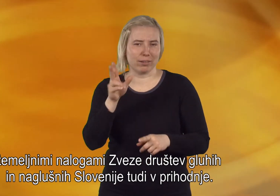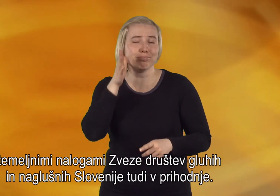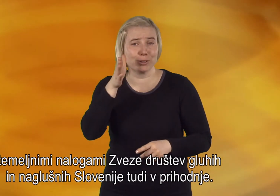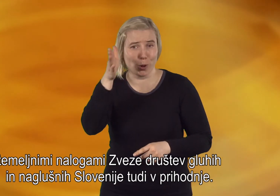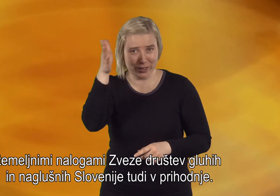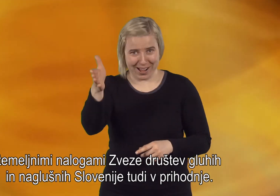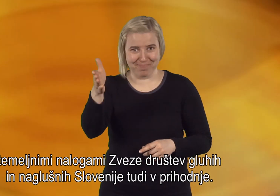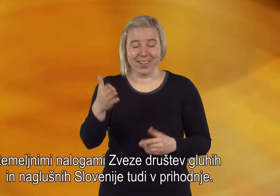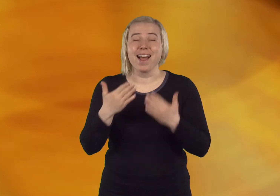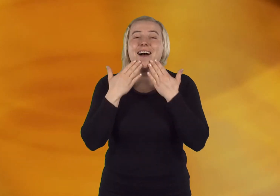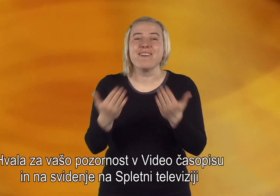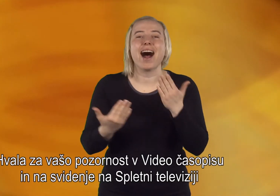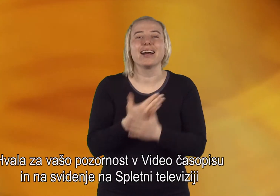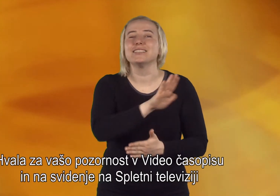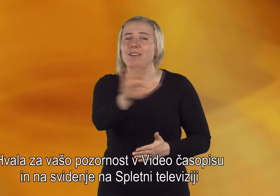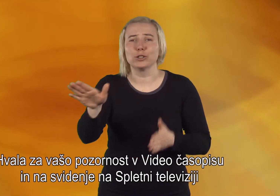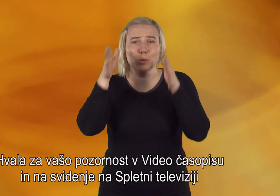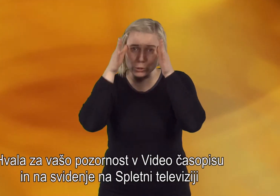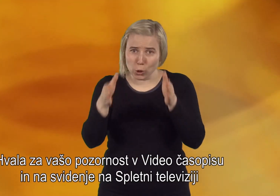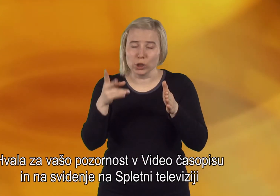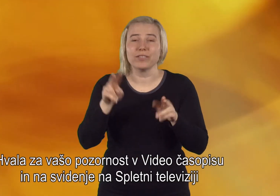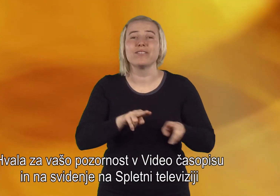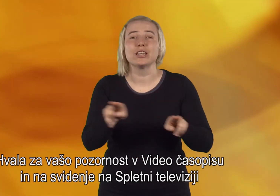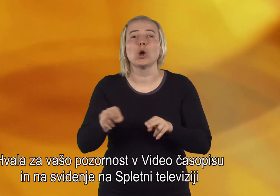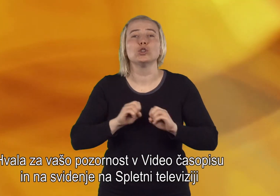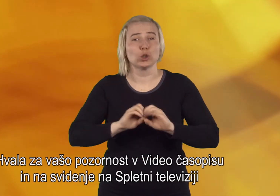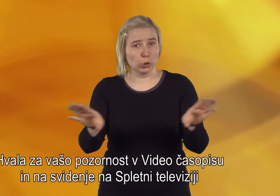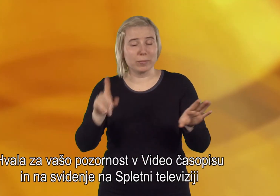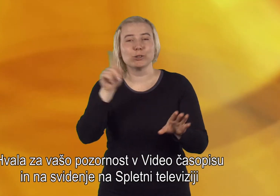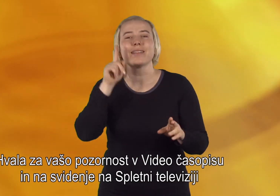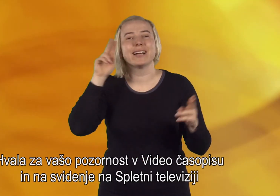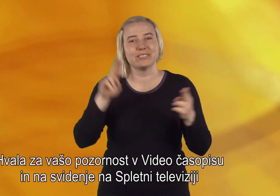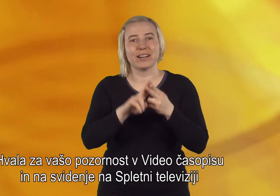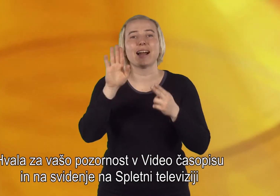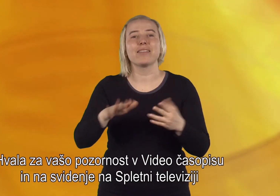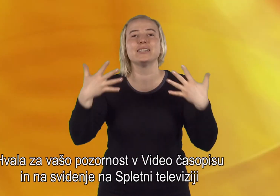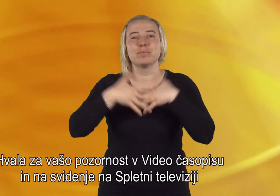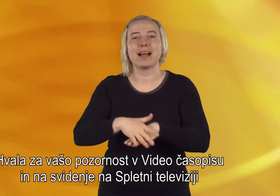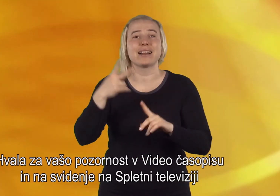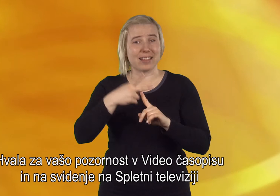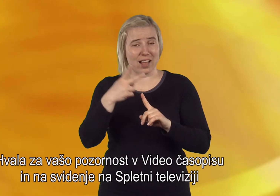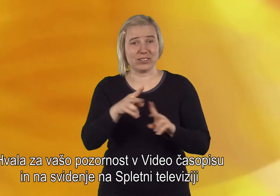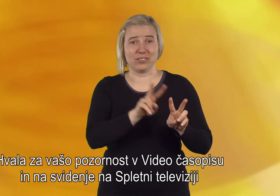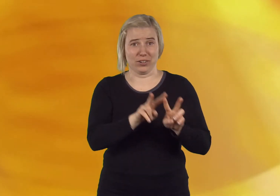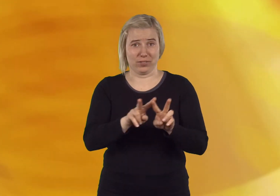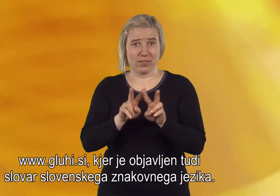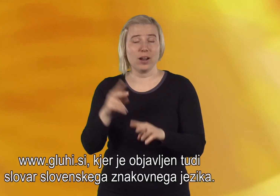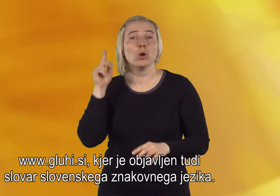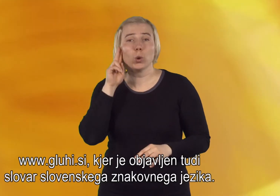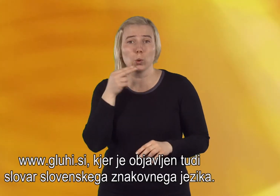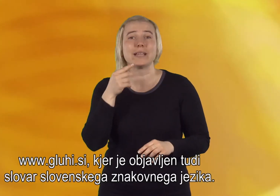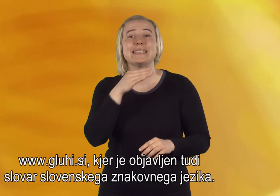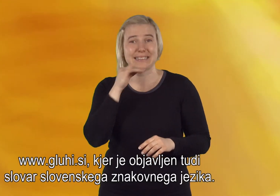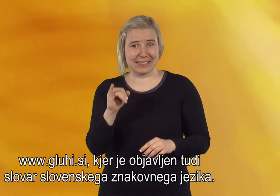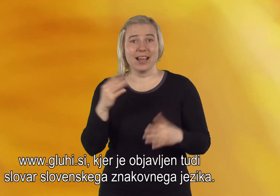in naglušnih Slovenije tudi v prihodnje. Hvala za pozornost v videočasopisu in nasvidenje na spletni